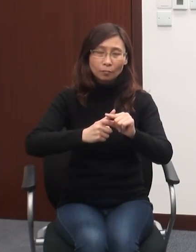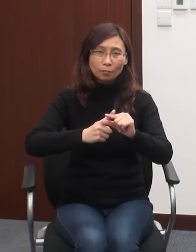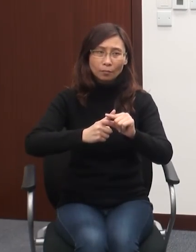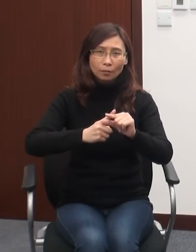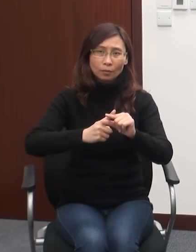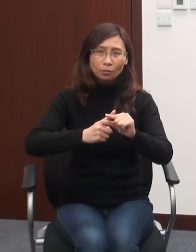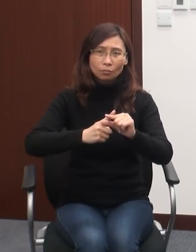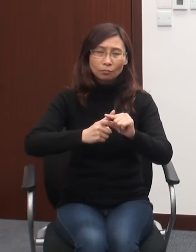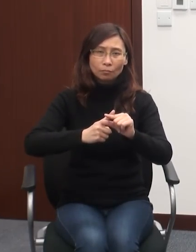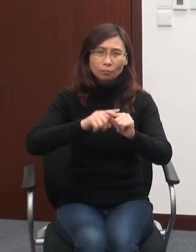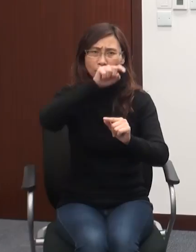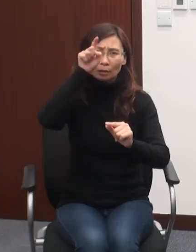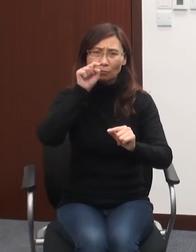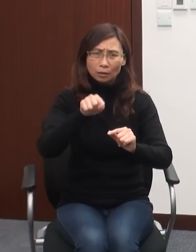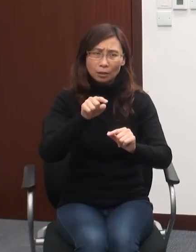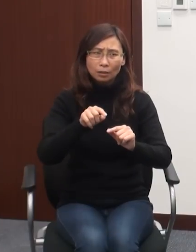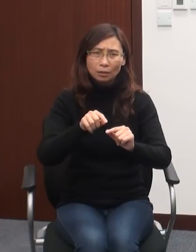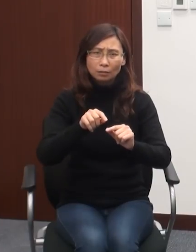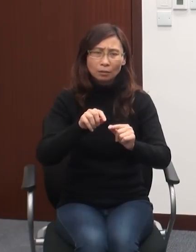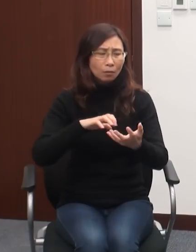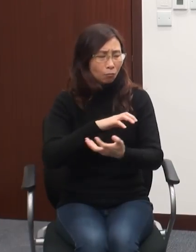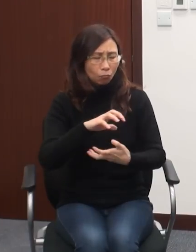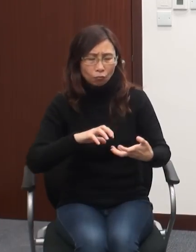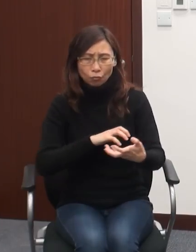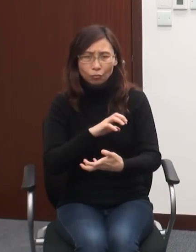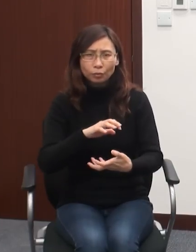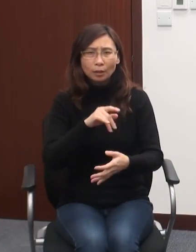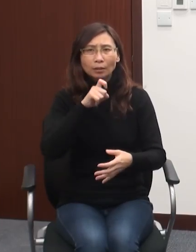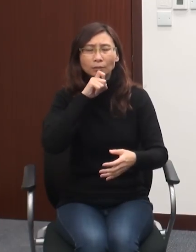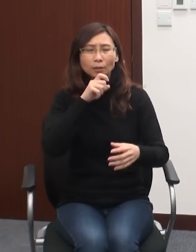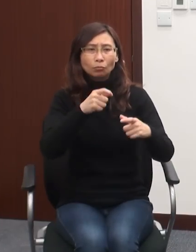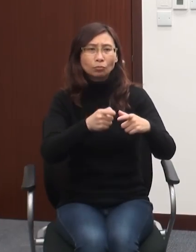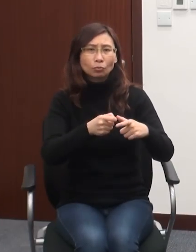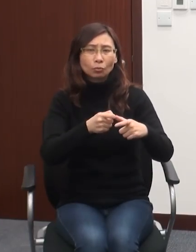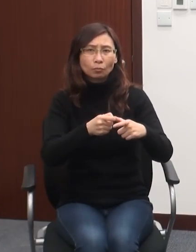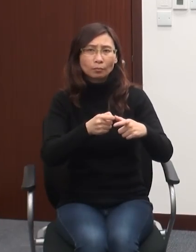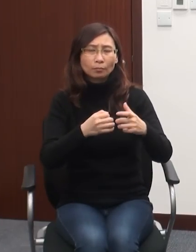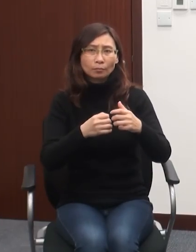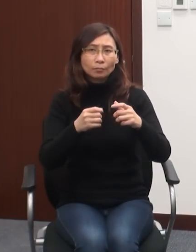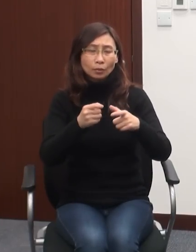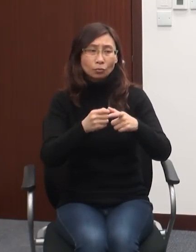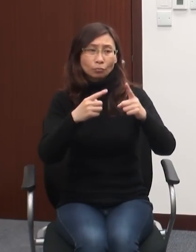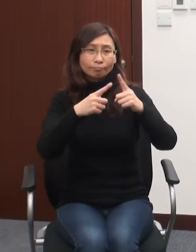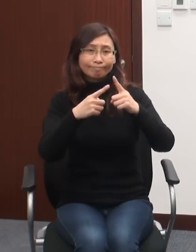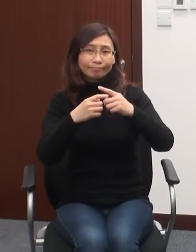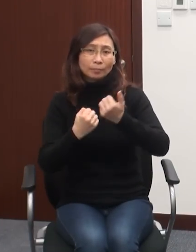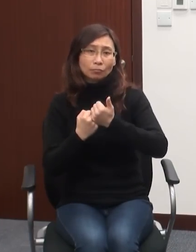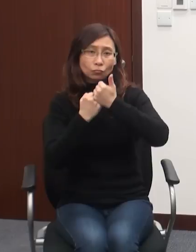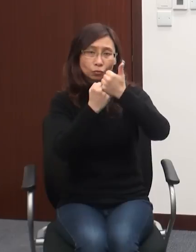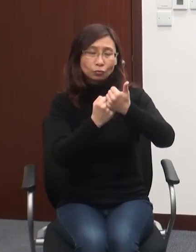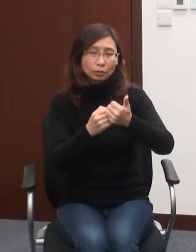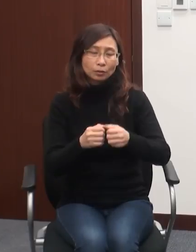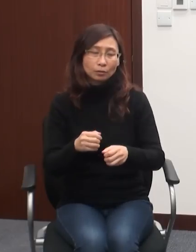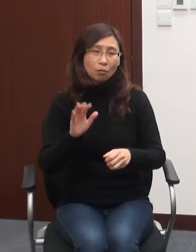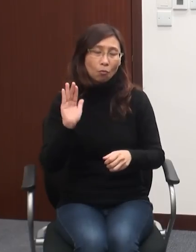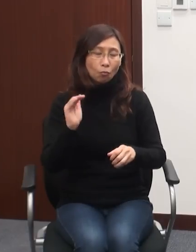為乜咧？而家都好模糊咧，因為點解咧？如果你有埋公民推薦嗰個因素都話係其實符合普選嘅時候，咁你仲有